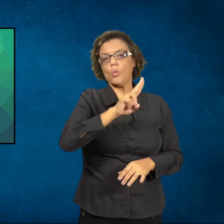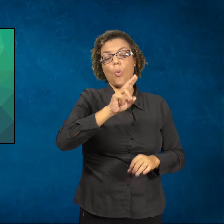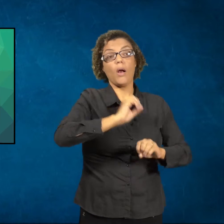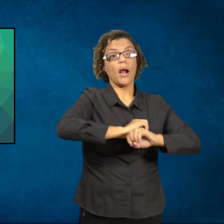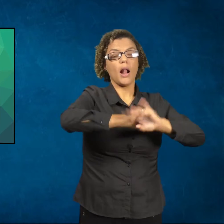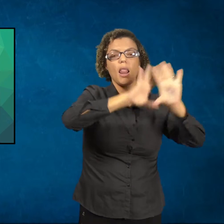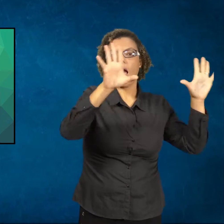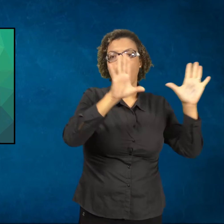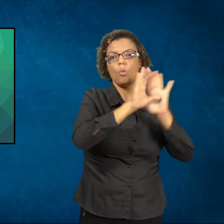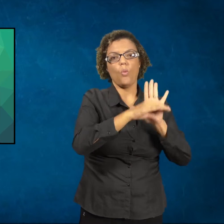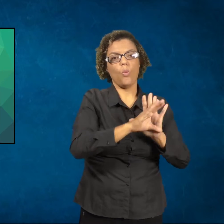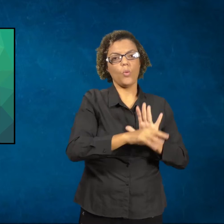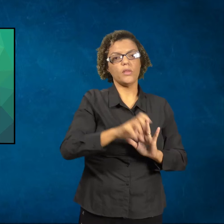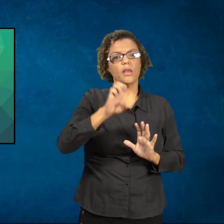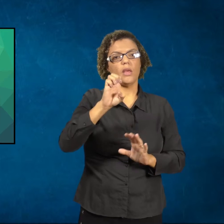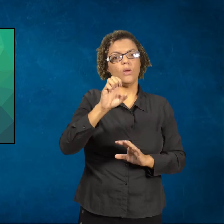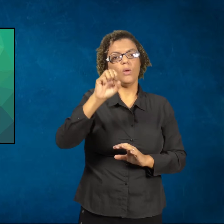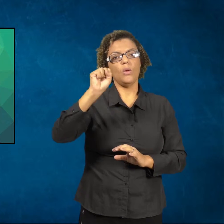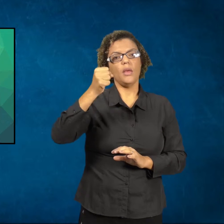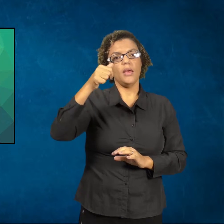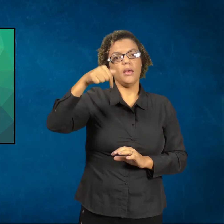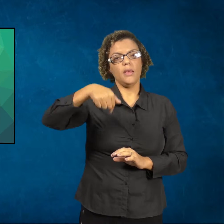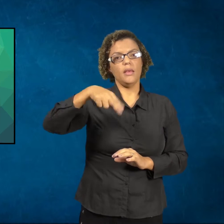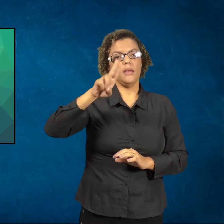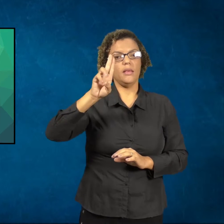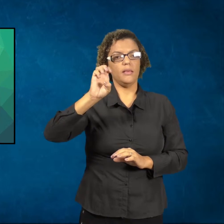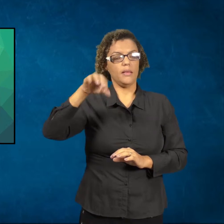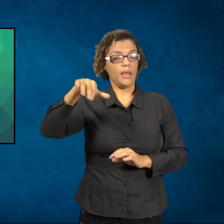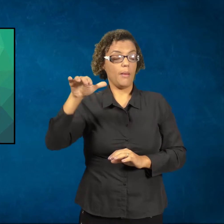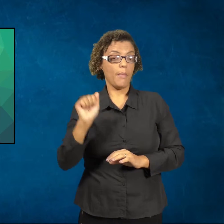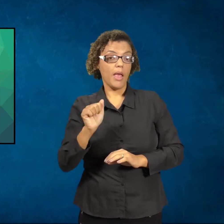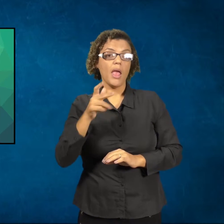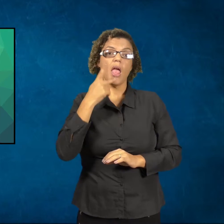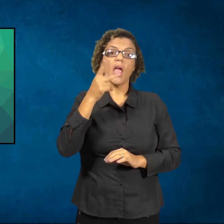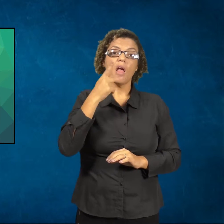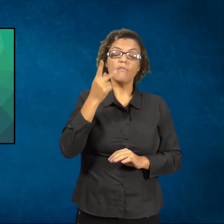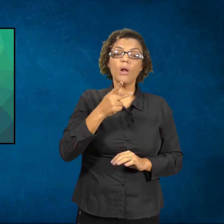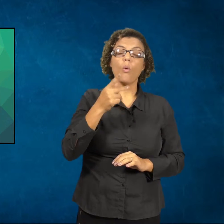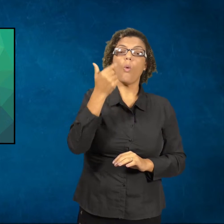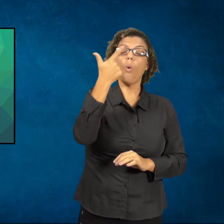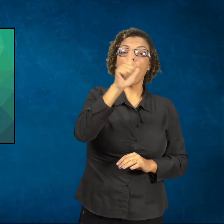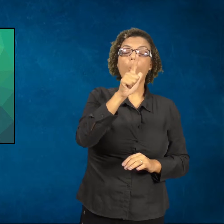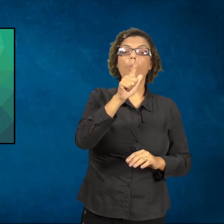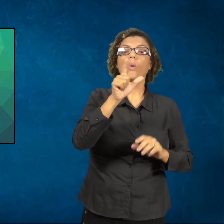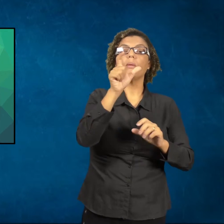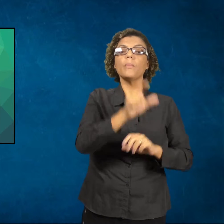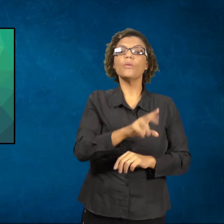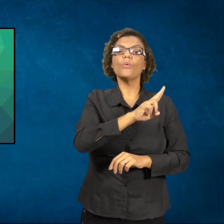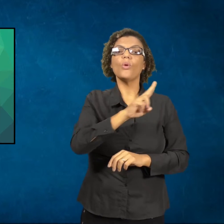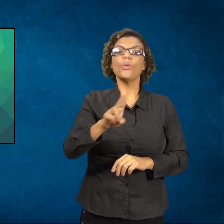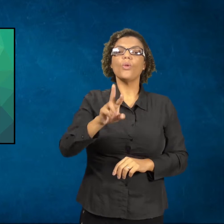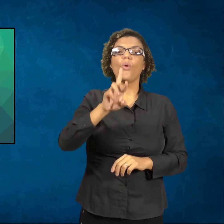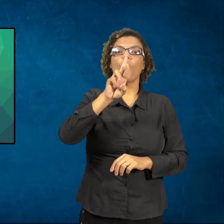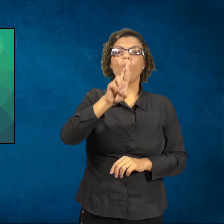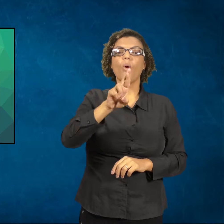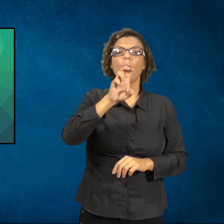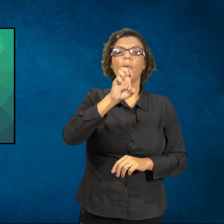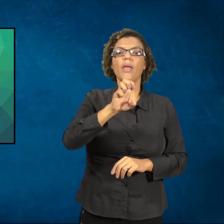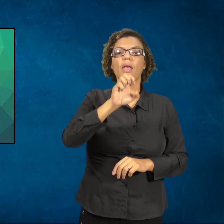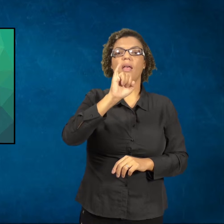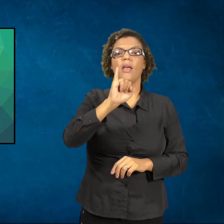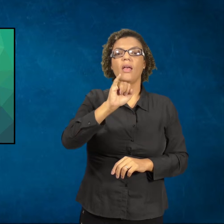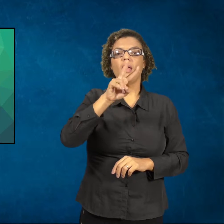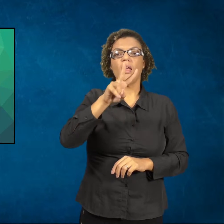esquema, apesar de ter citado um outro teórico chamado Revaud Dallon, que estudou isso,